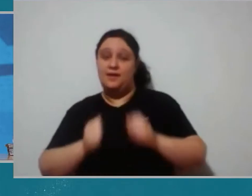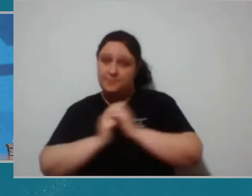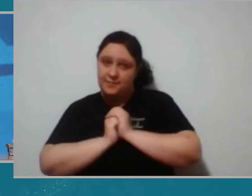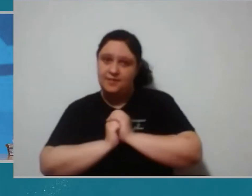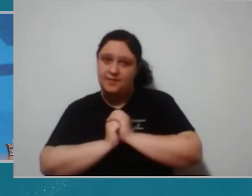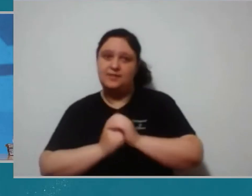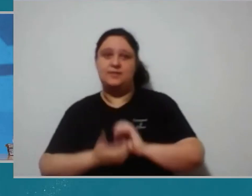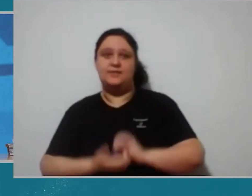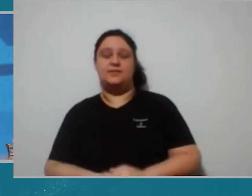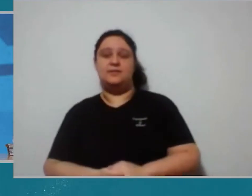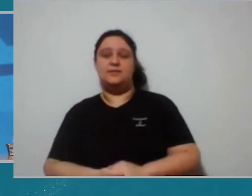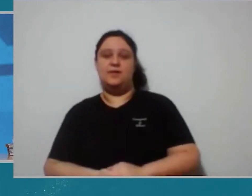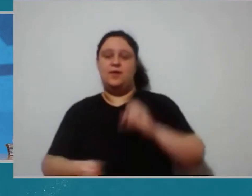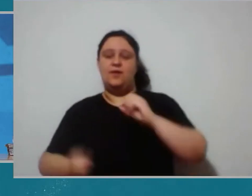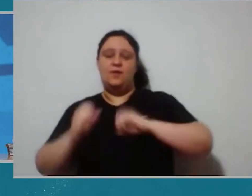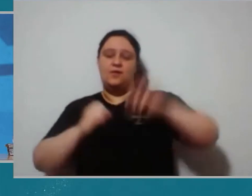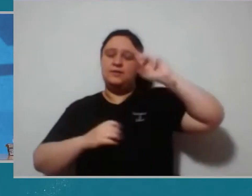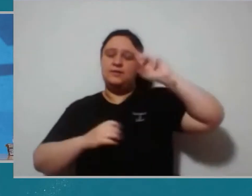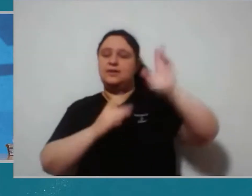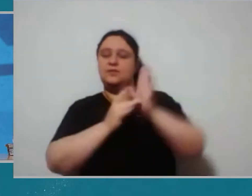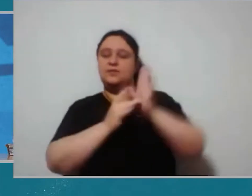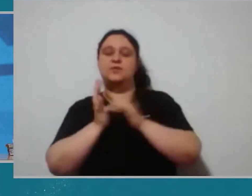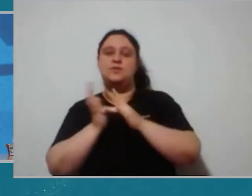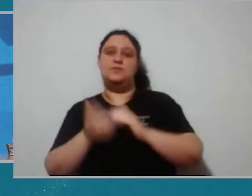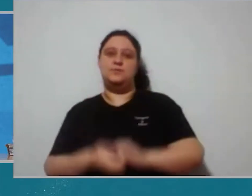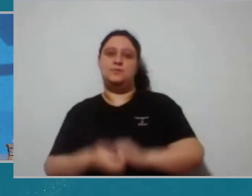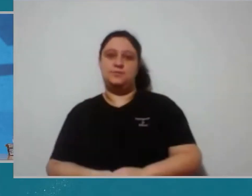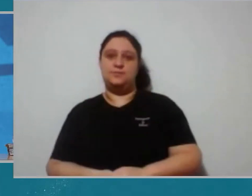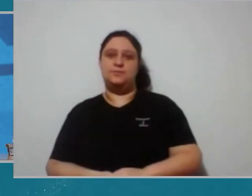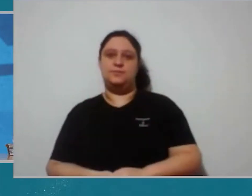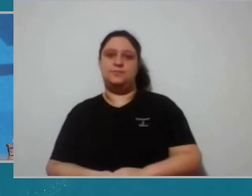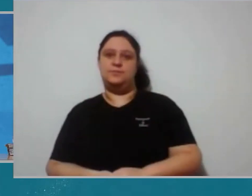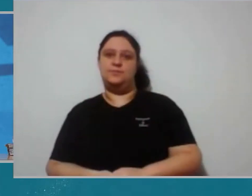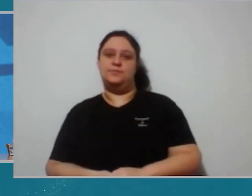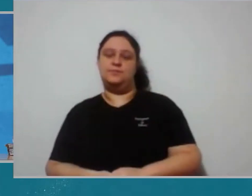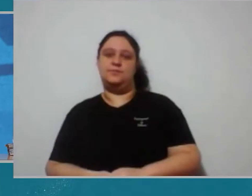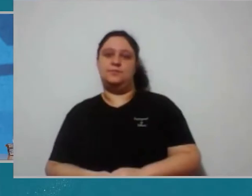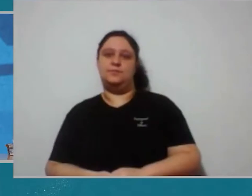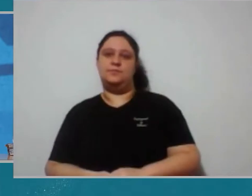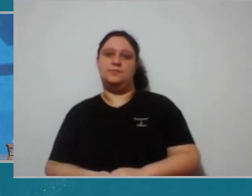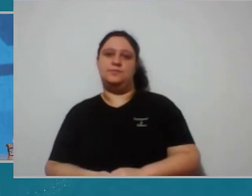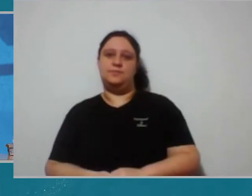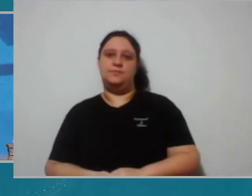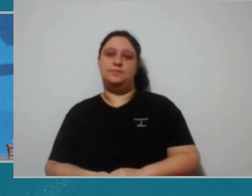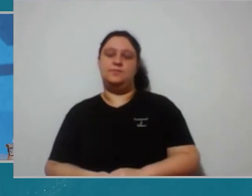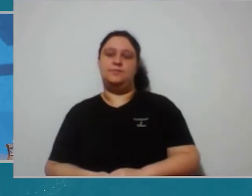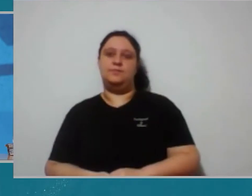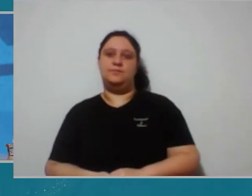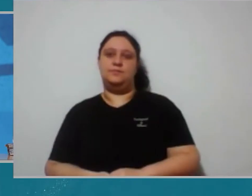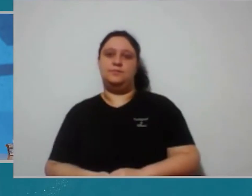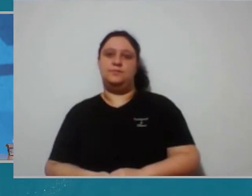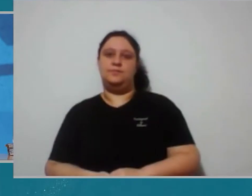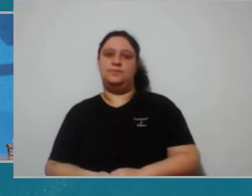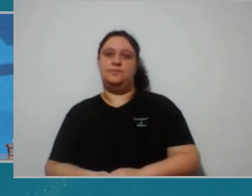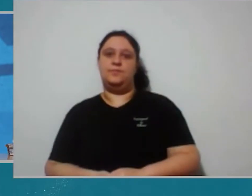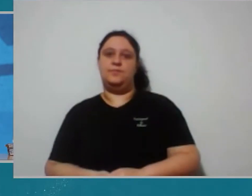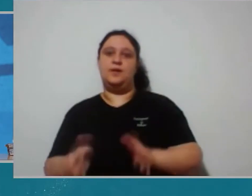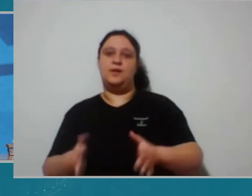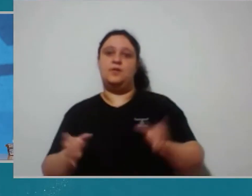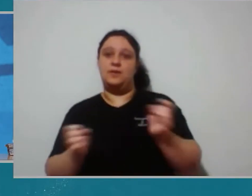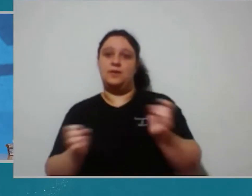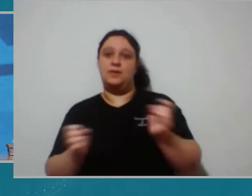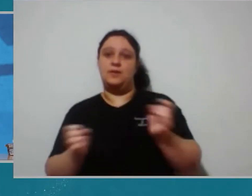Ó, Senhor Jesus. Agora vamos ver ainda a história, terminar a história de João Batista.